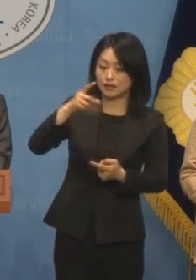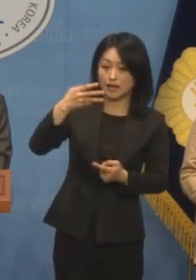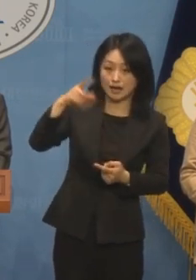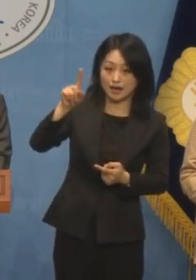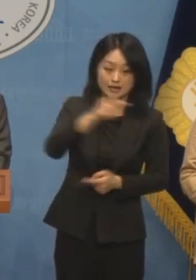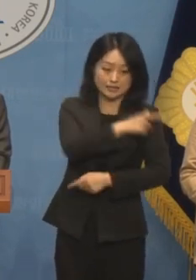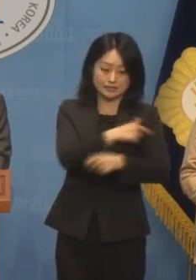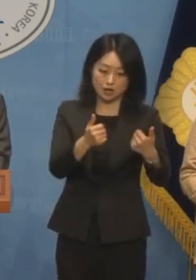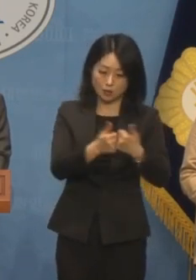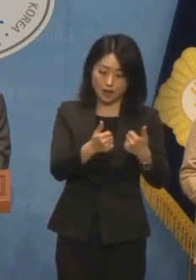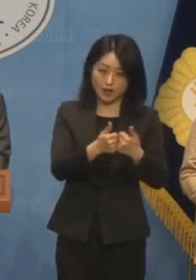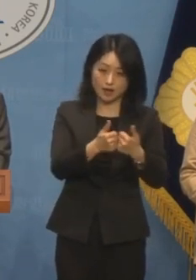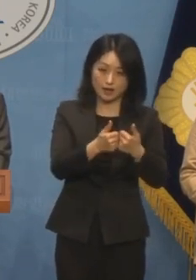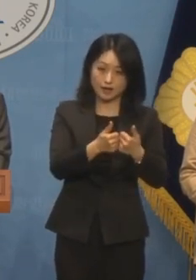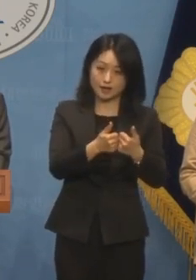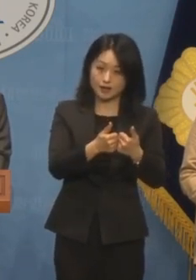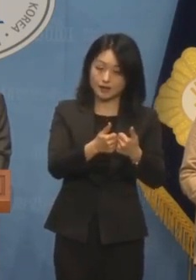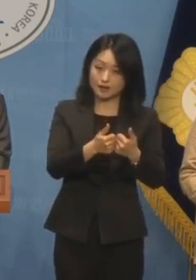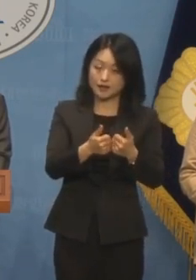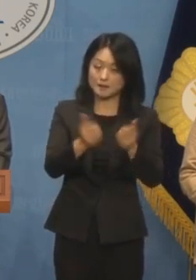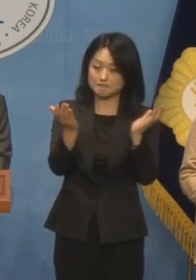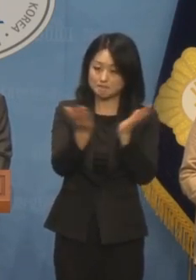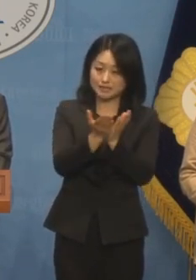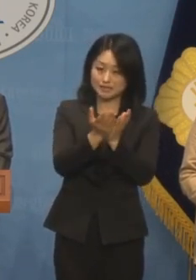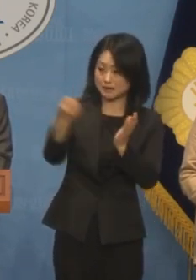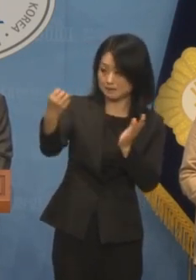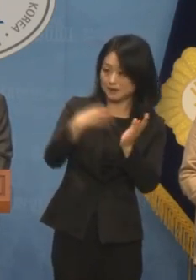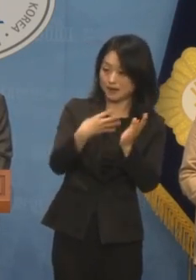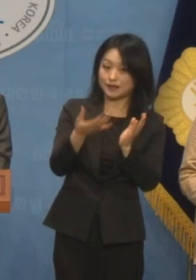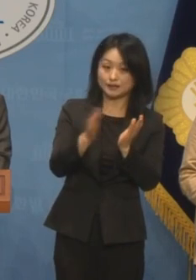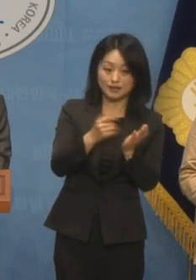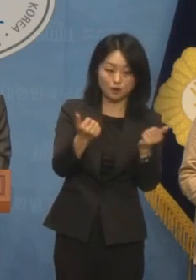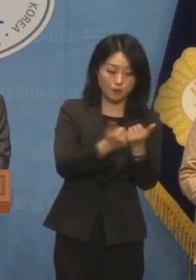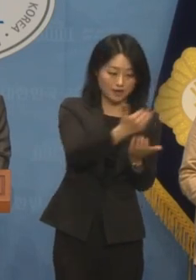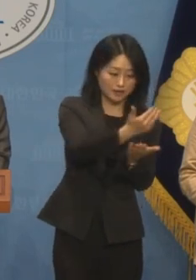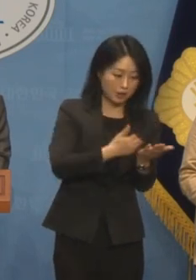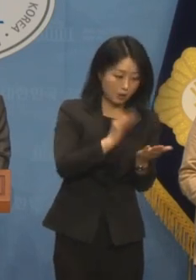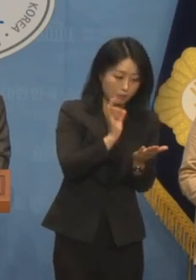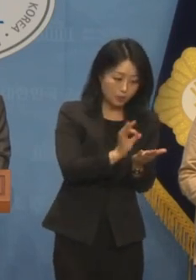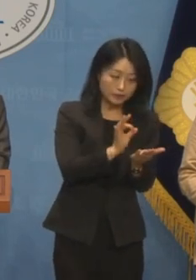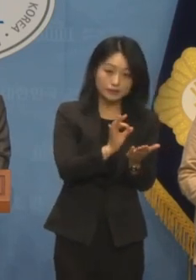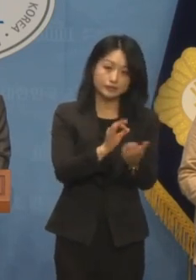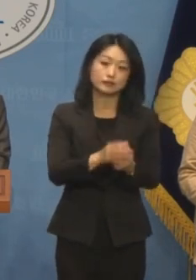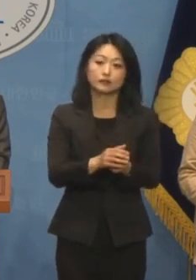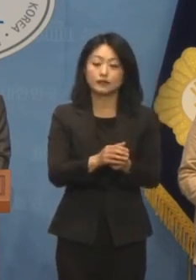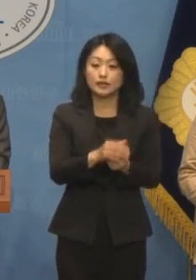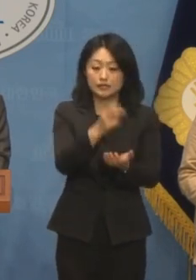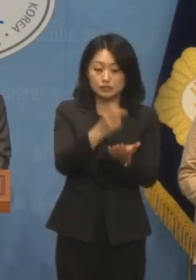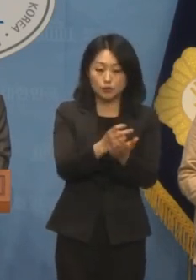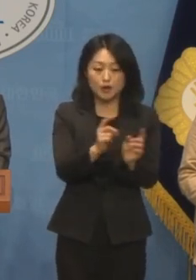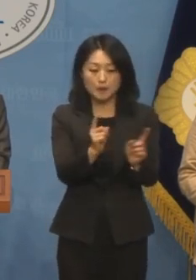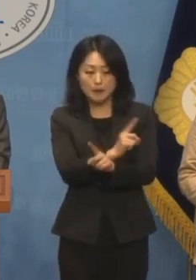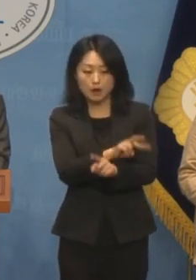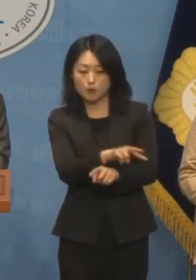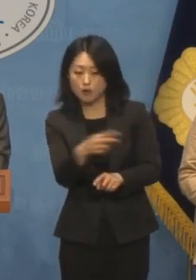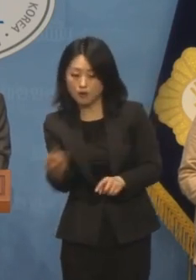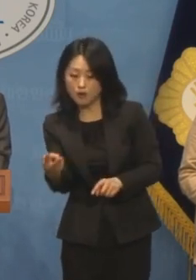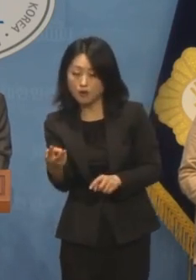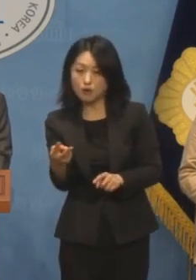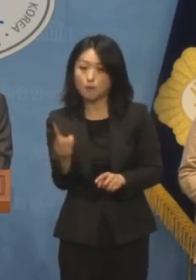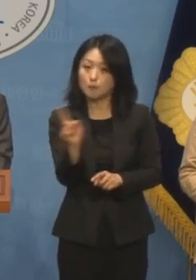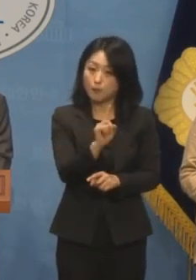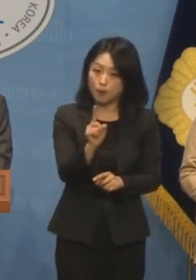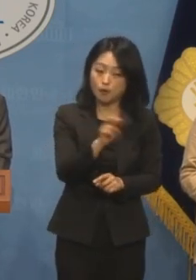이사회의 논의를 거쳐 이루어졌다고 하지만 당시 이사회 기록을 보면 어떤 정관 조항을 어떤 식으로 바꾸겠다는 것인지